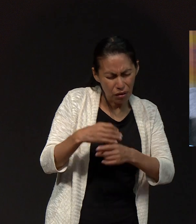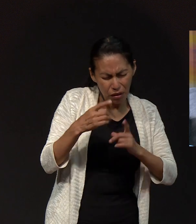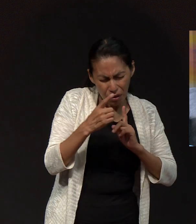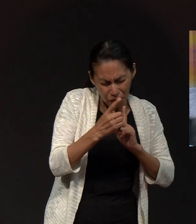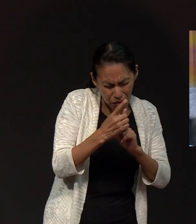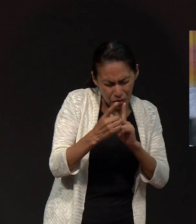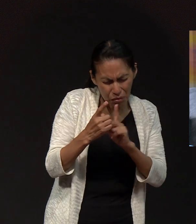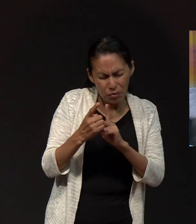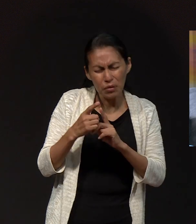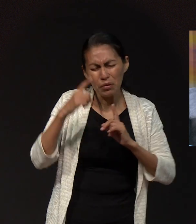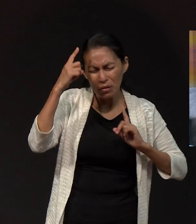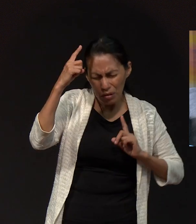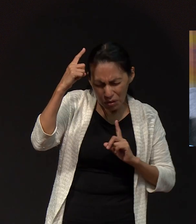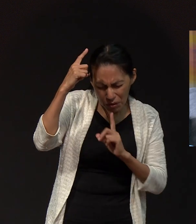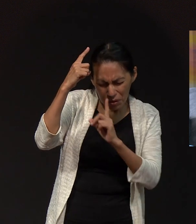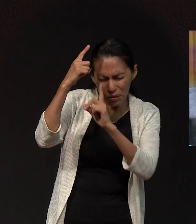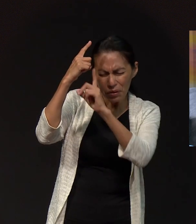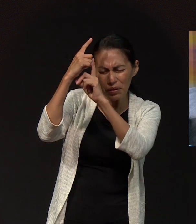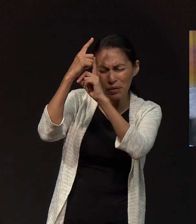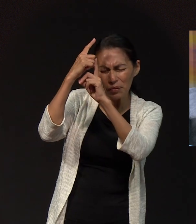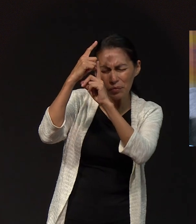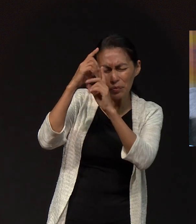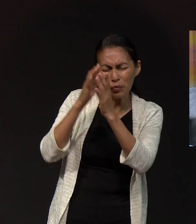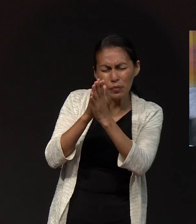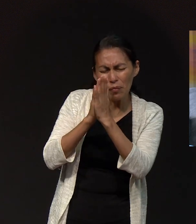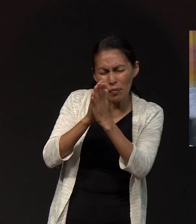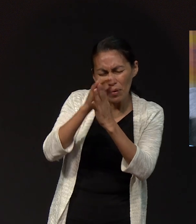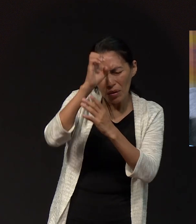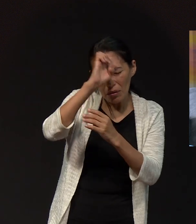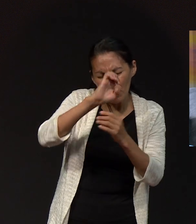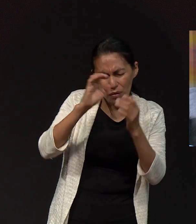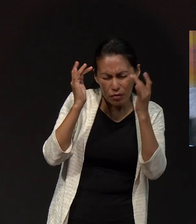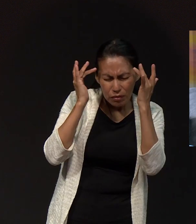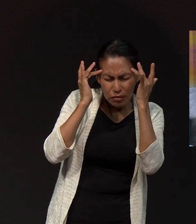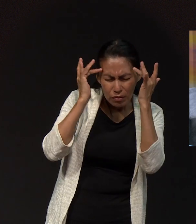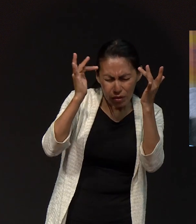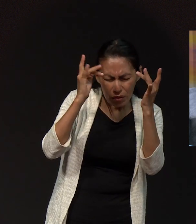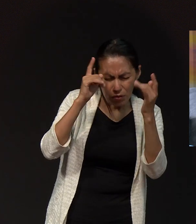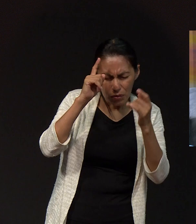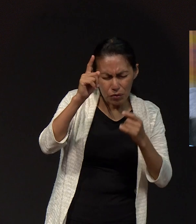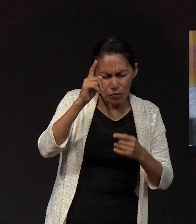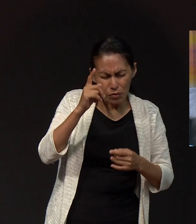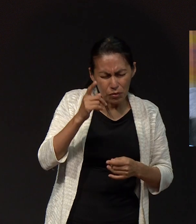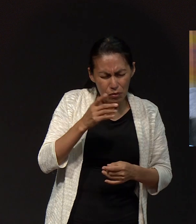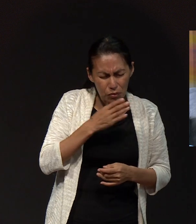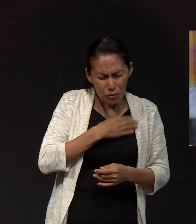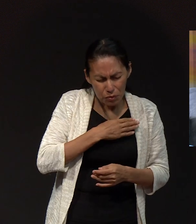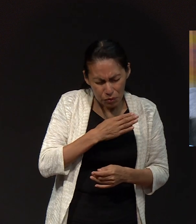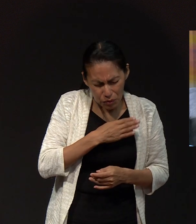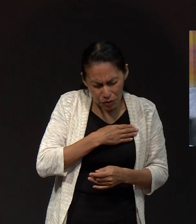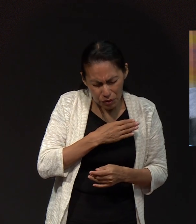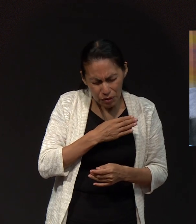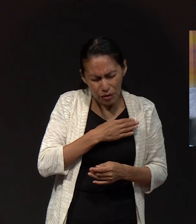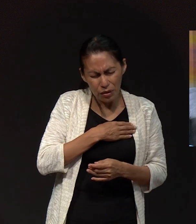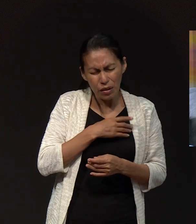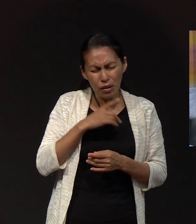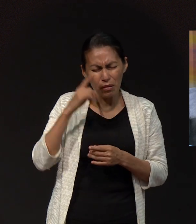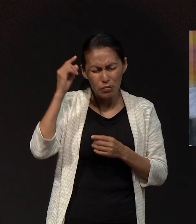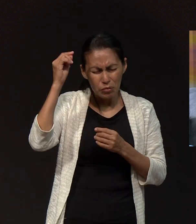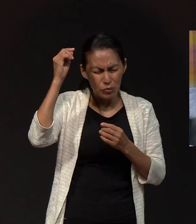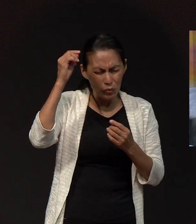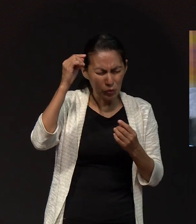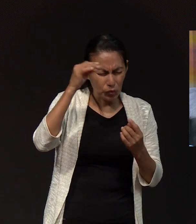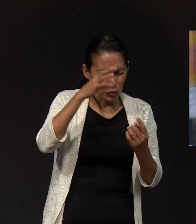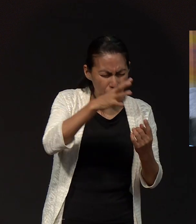Acerca de acercamientos Espirituales Señor Que tu espíritu Tu palabra Tu bondad Señor Que